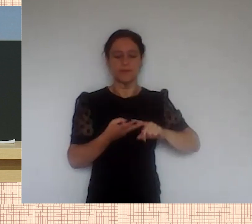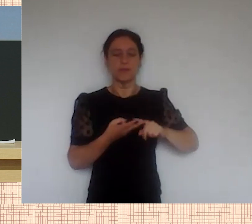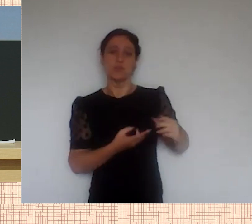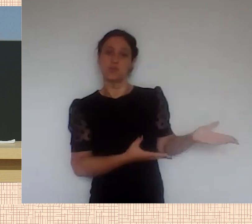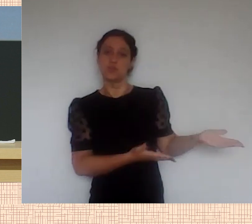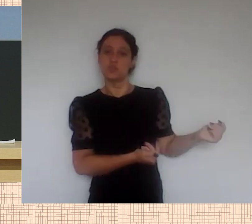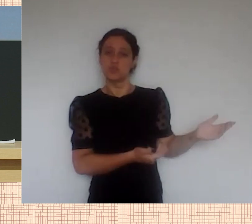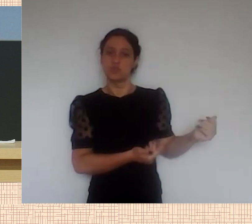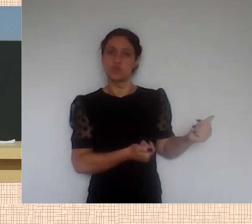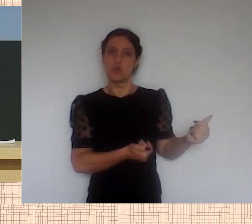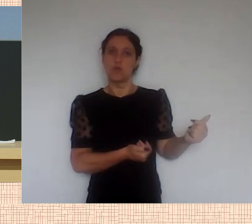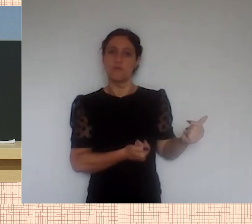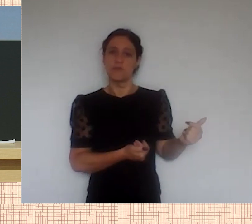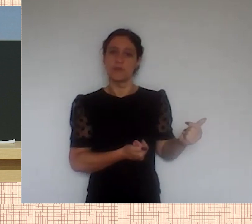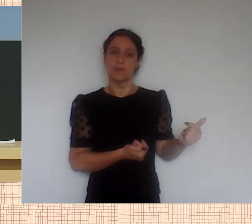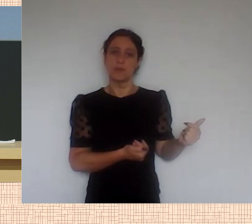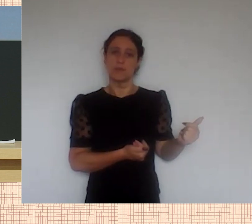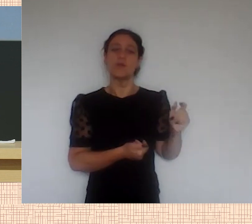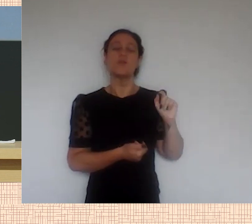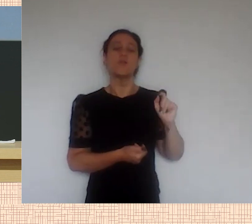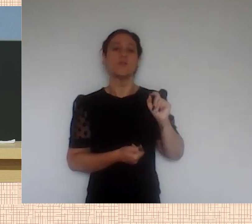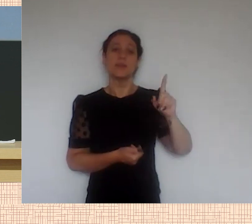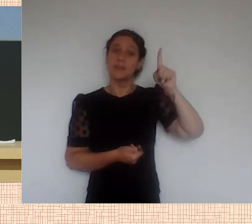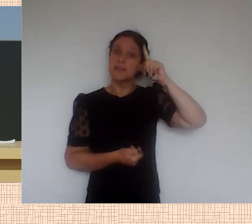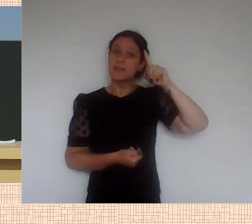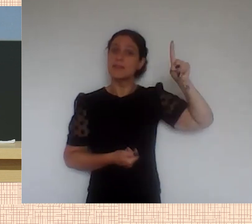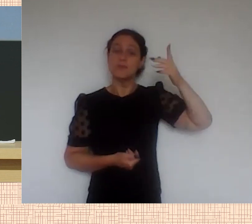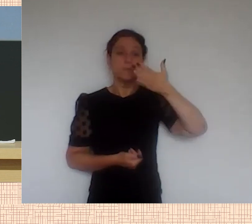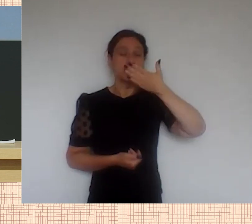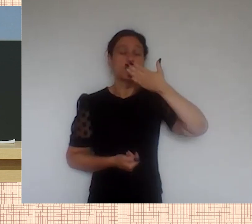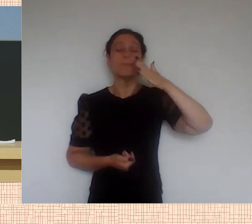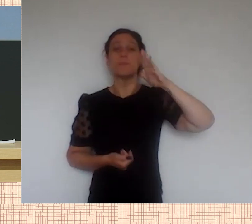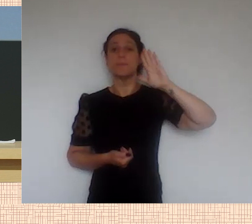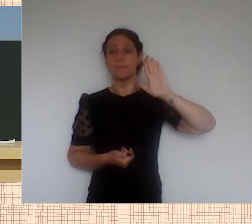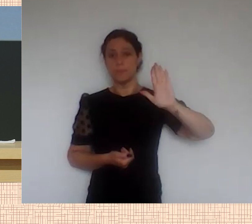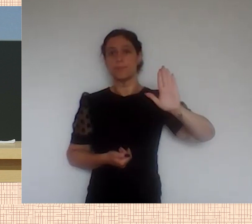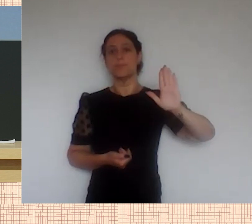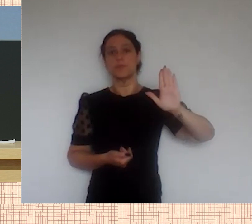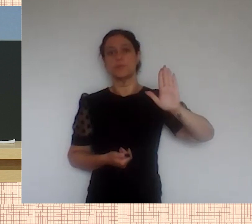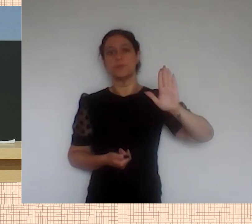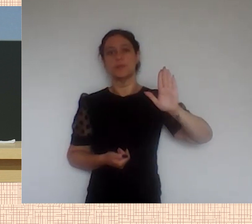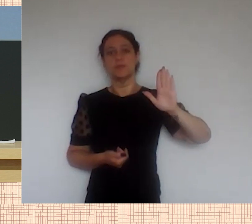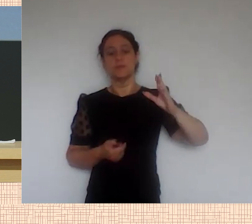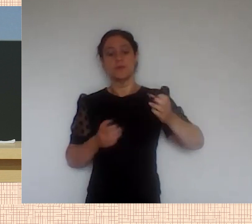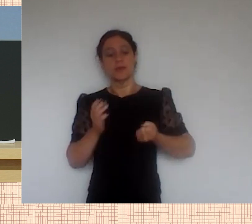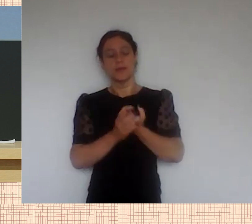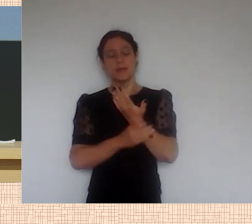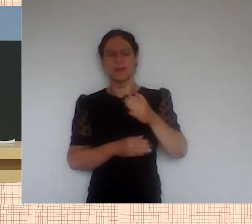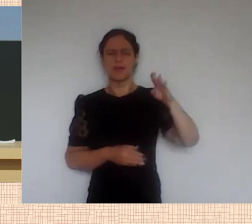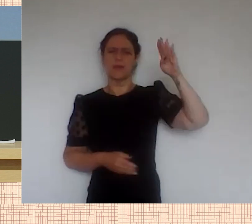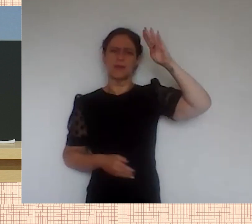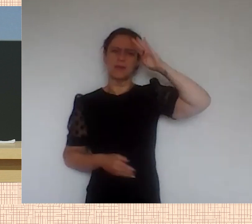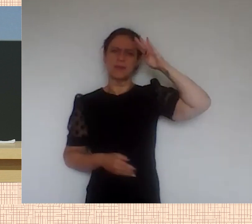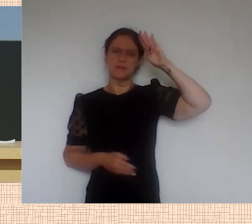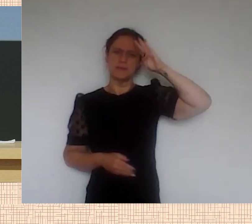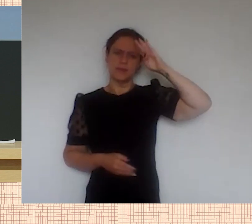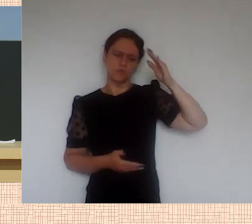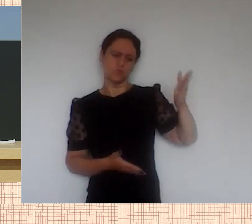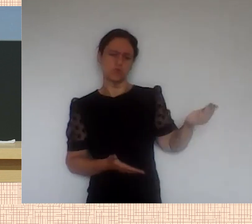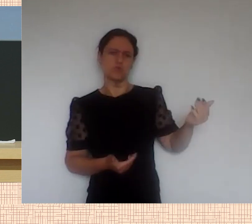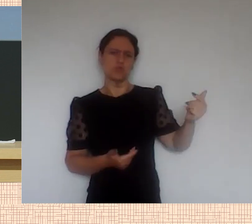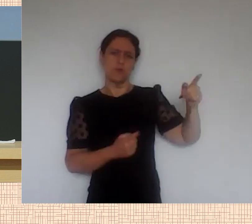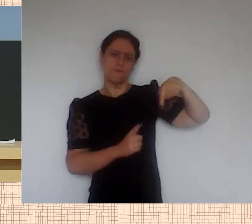prometeu ao seu Filho para formar um exército de jovens santos no tempo final, no tempo da aurora.